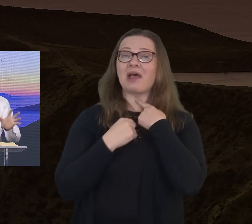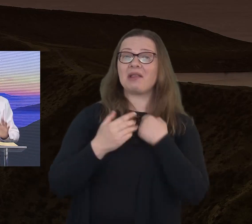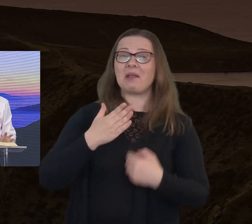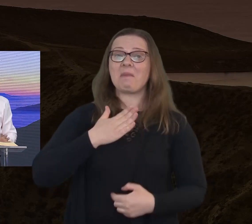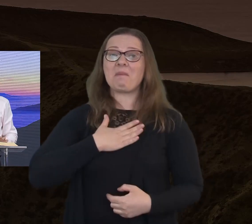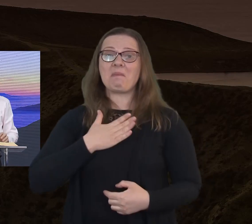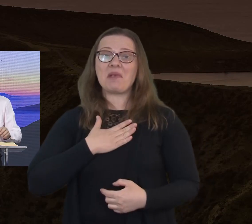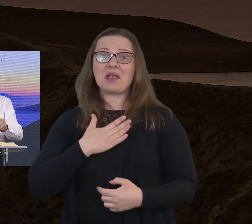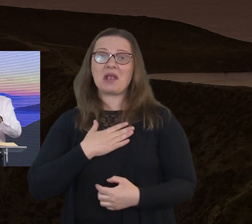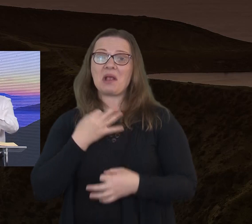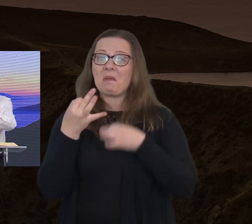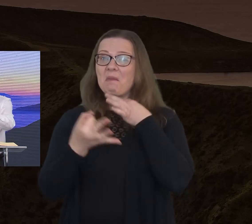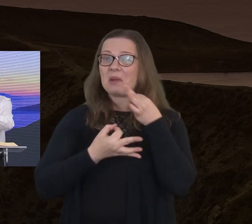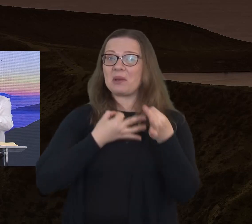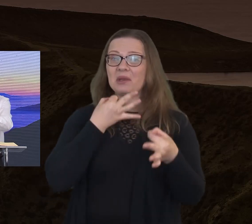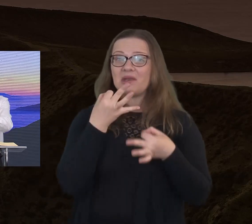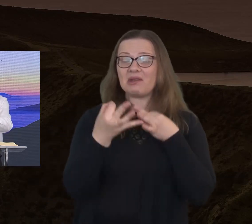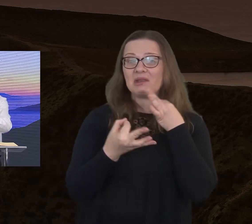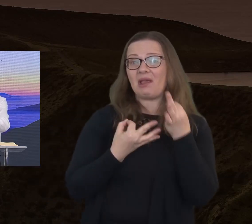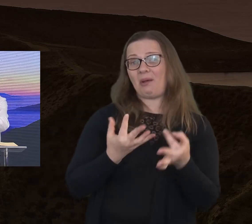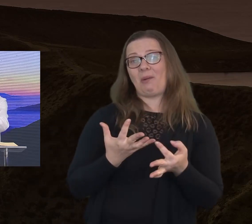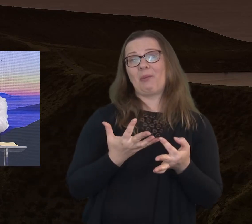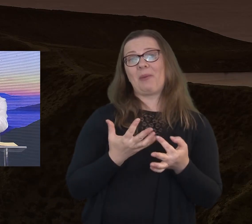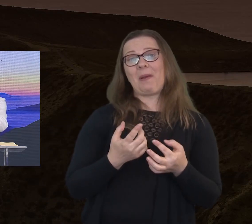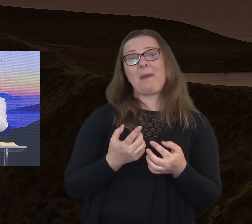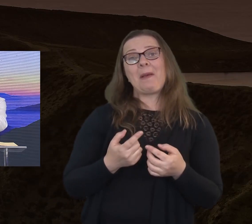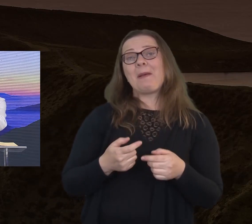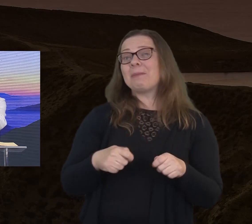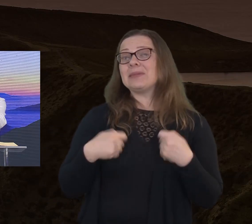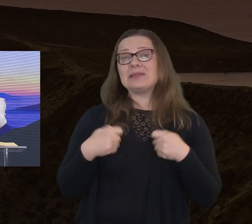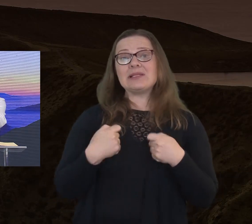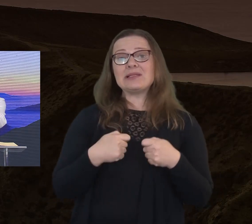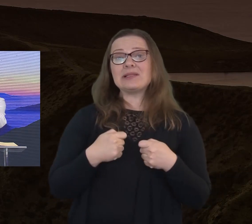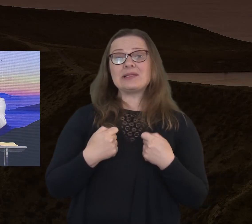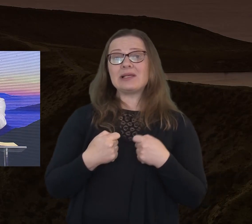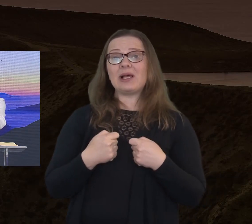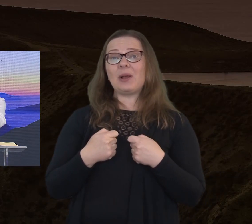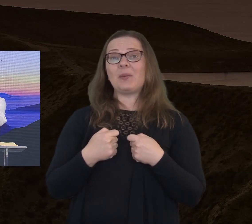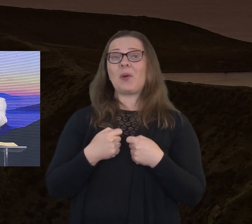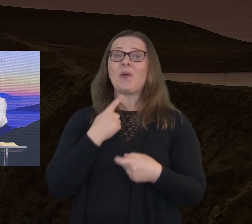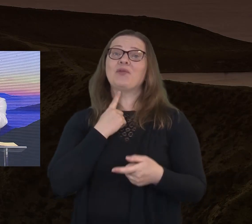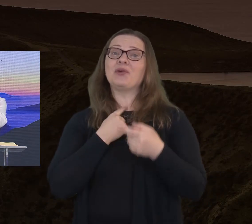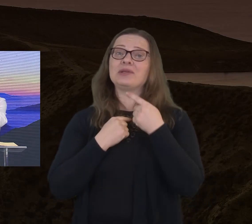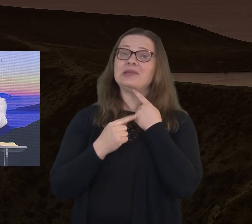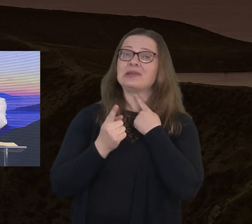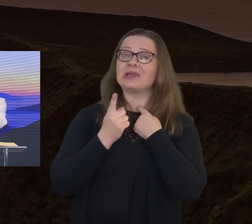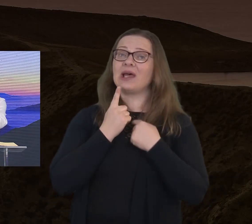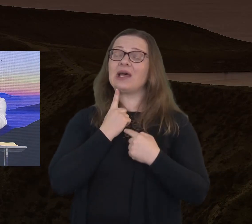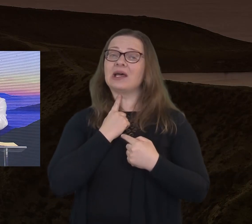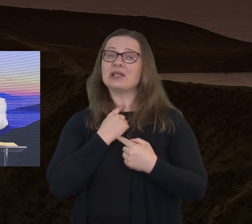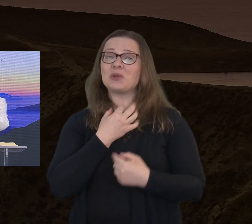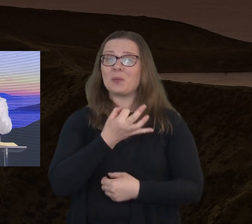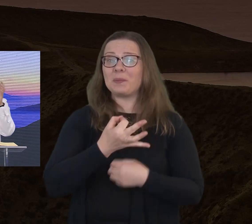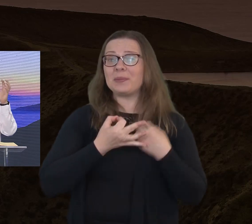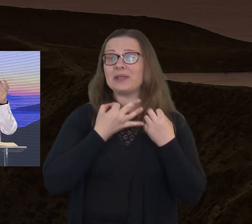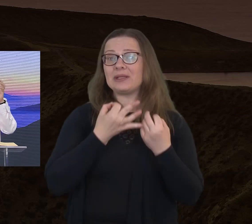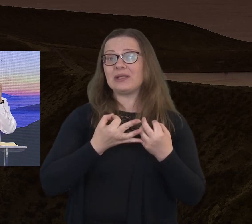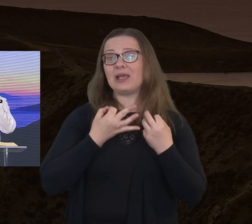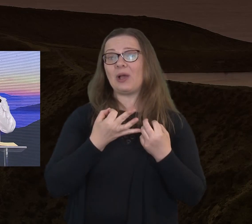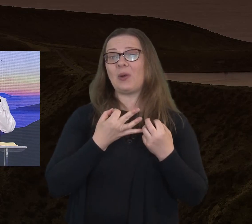ainda está solto, mas Deus está, por meio da palavra da reconciliação, está reconciliando você,